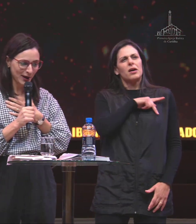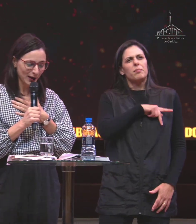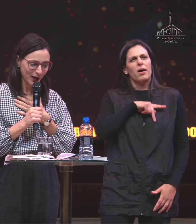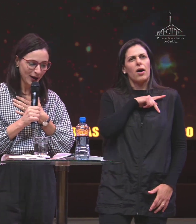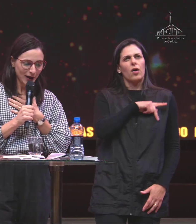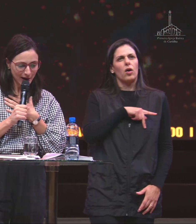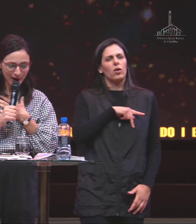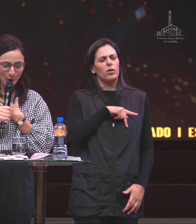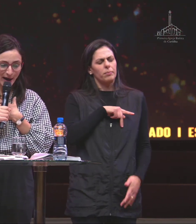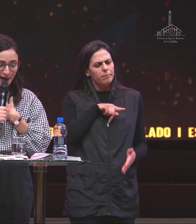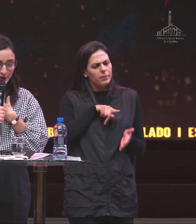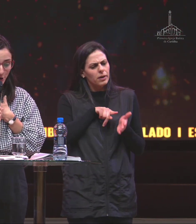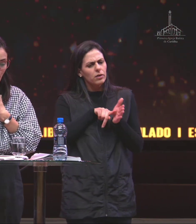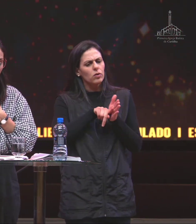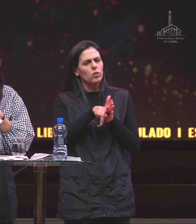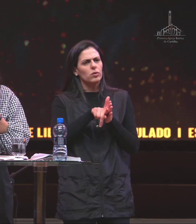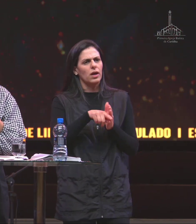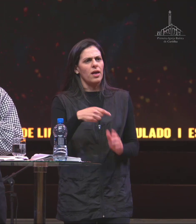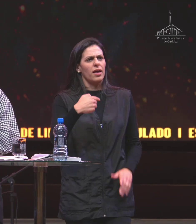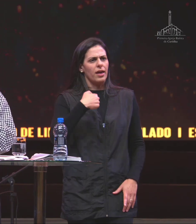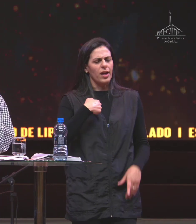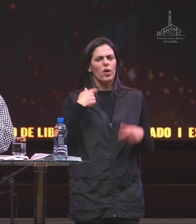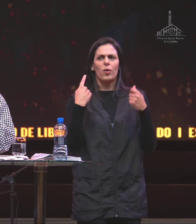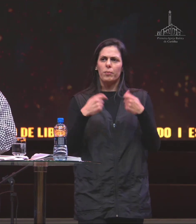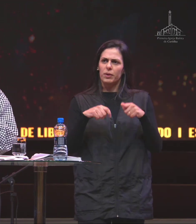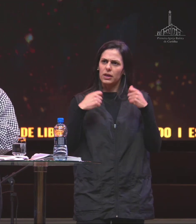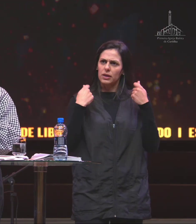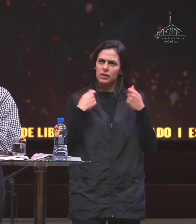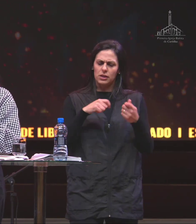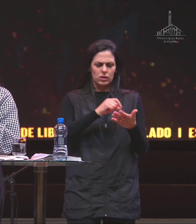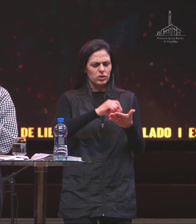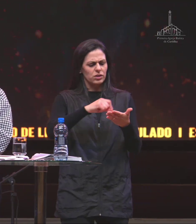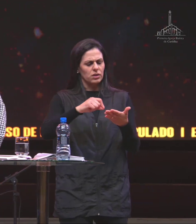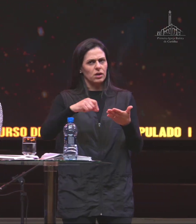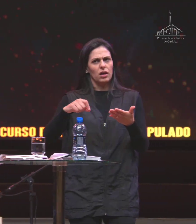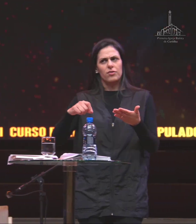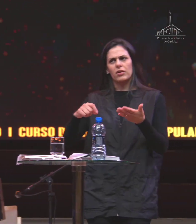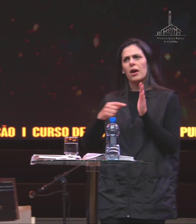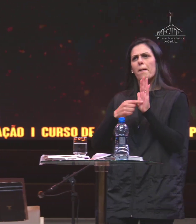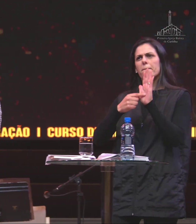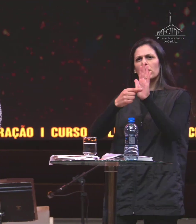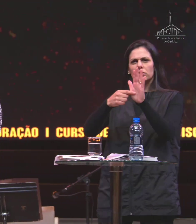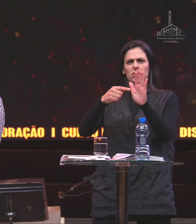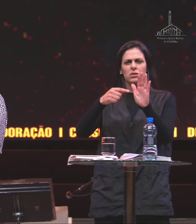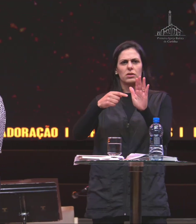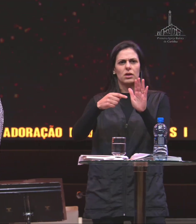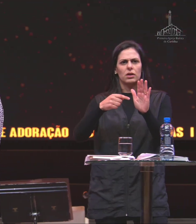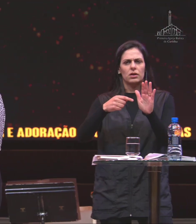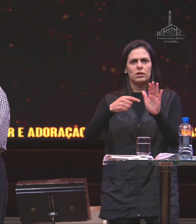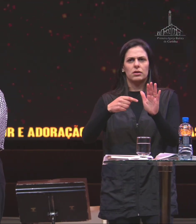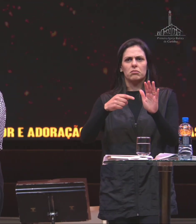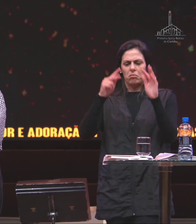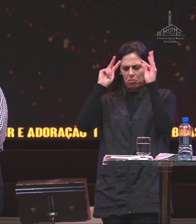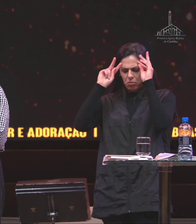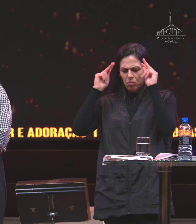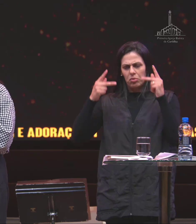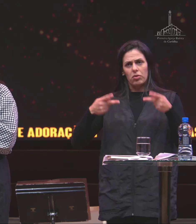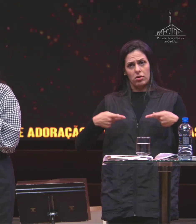que Paulo faz. E ele está perguntando, será que eu preciso recomendar a mim mesmo? Será